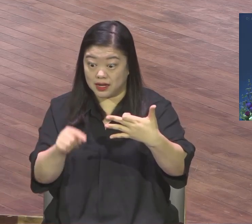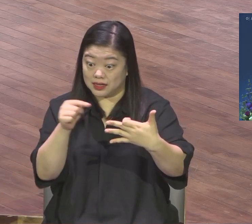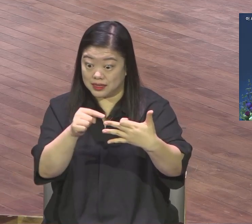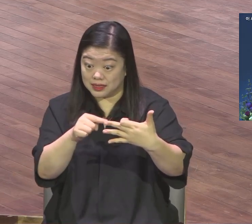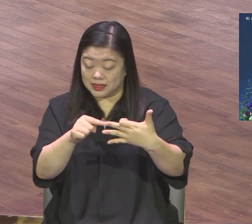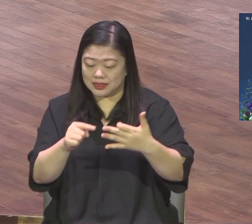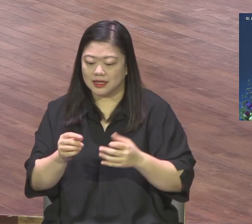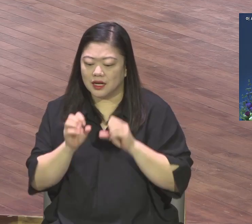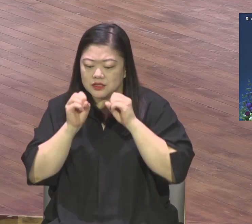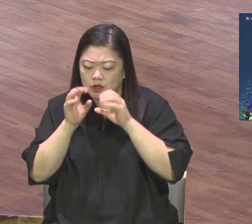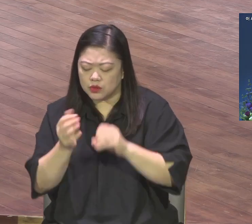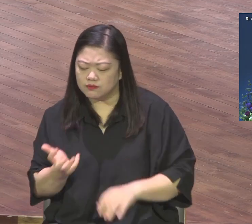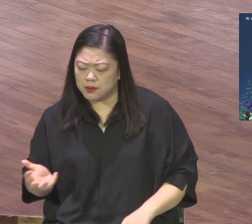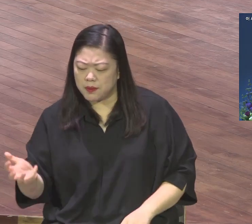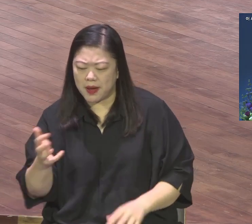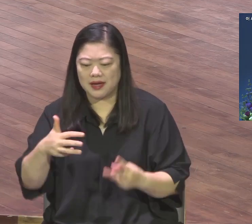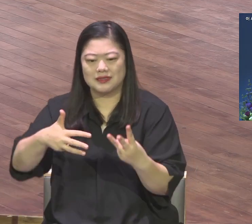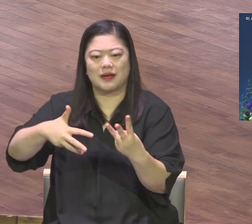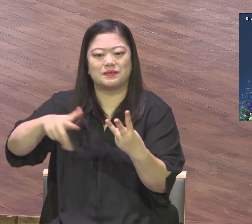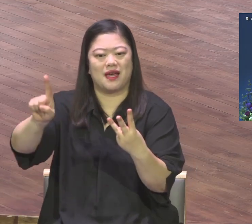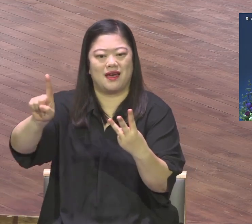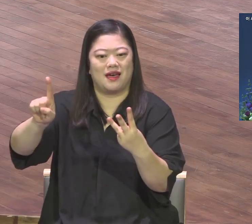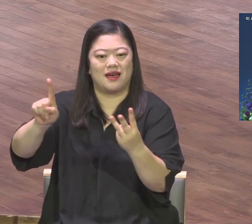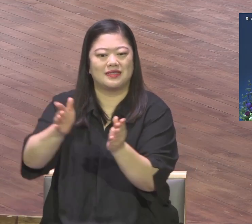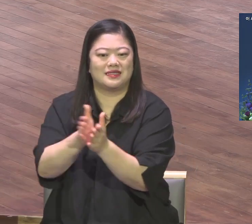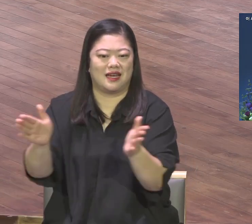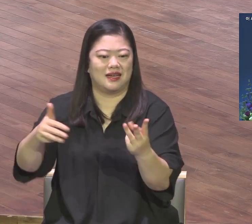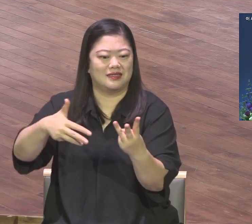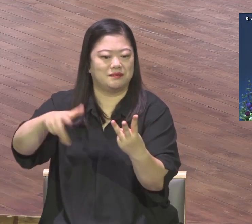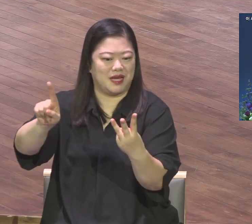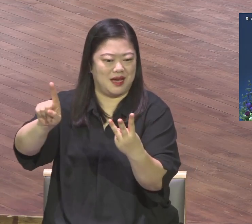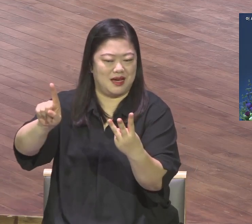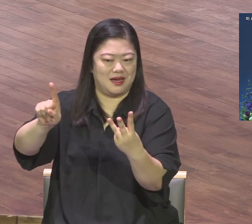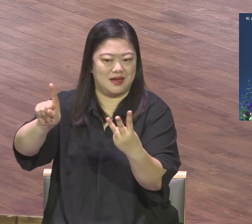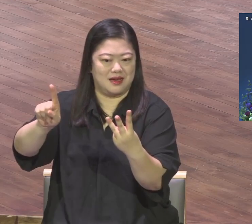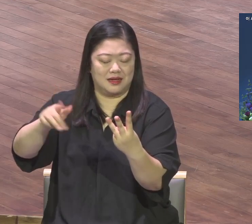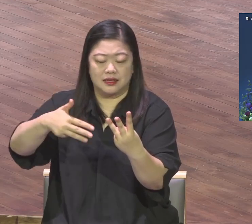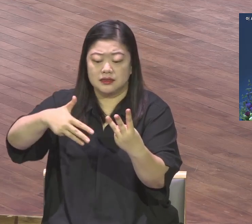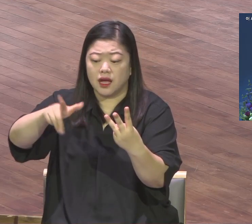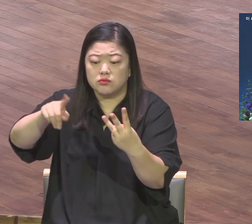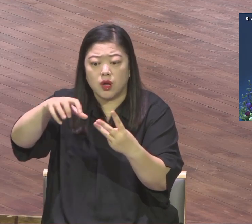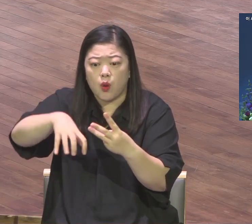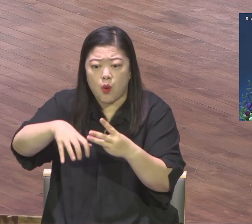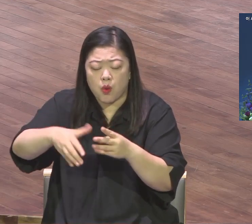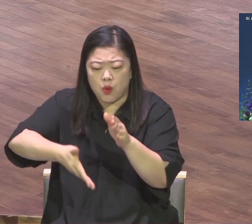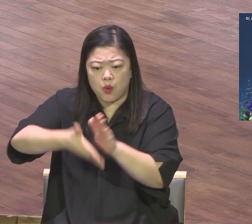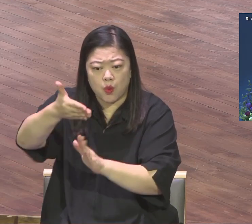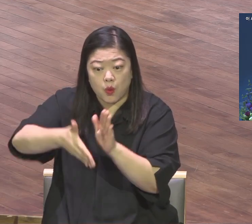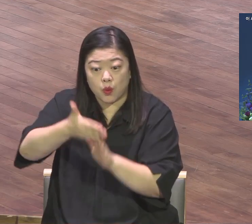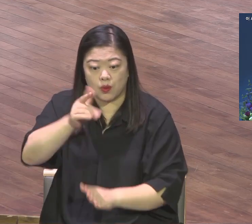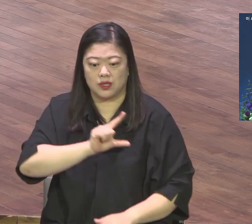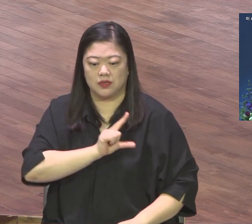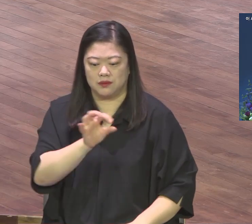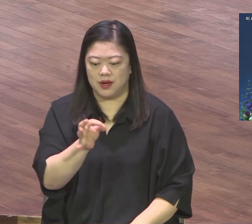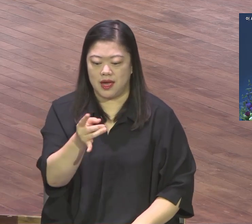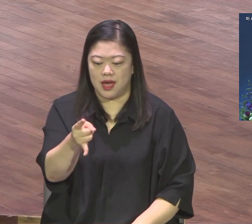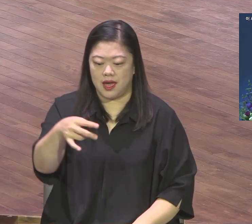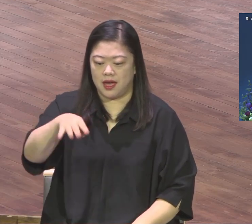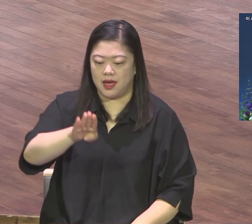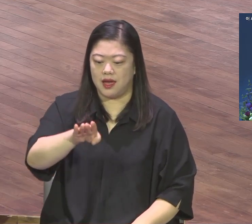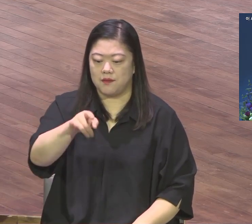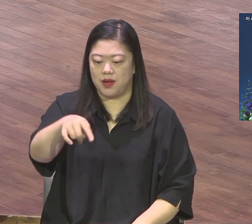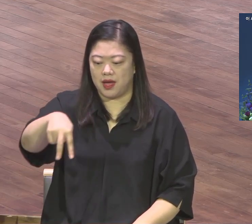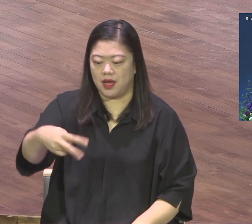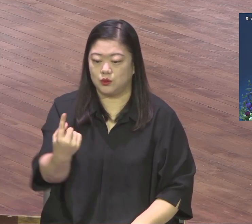바울의 제3차 선교 여행의 주무대였던 에베소 사역을 구체적으로